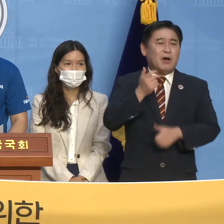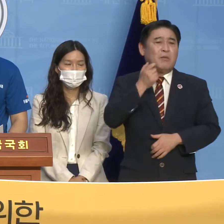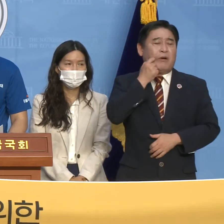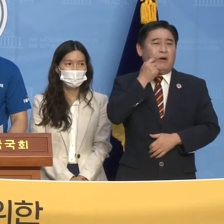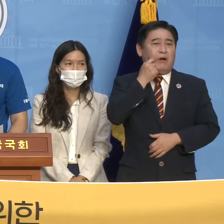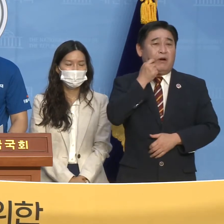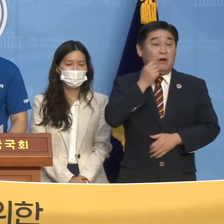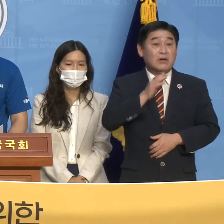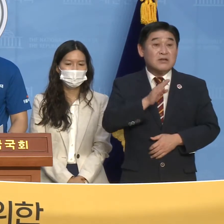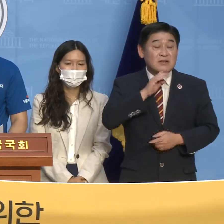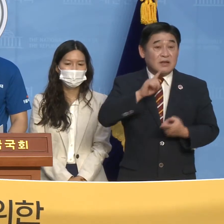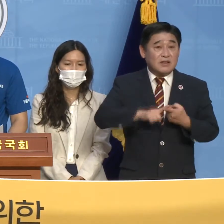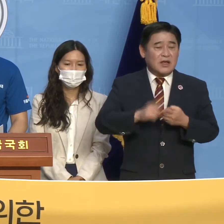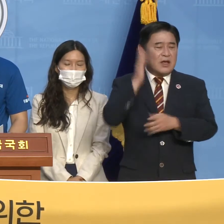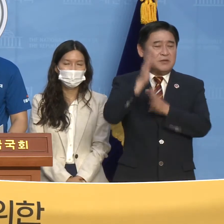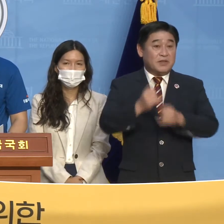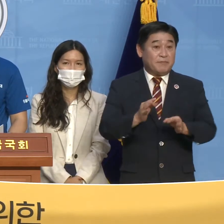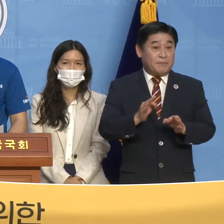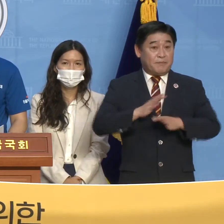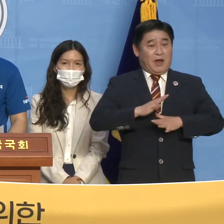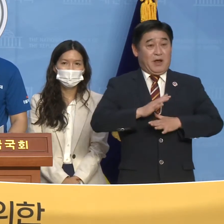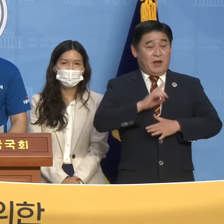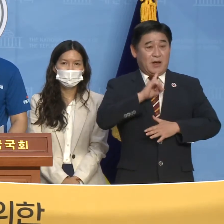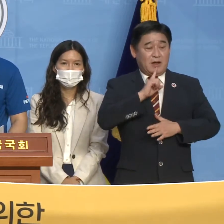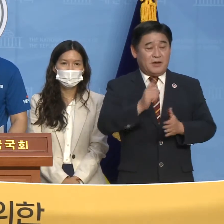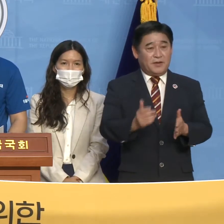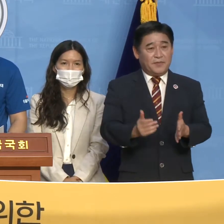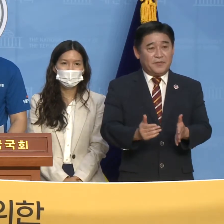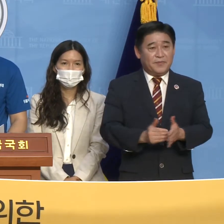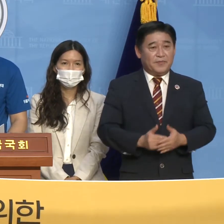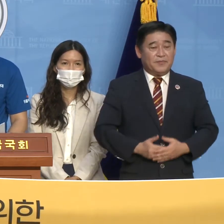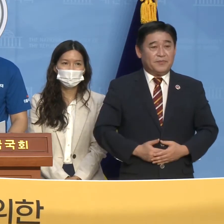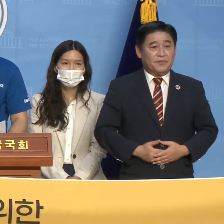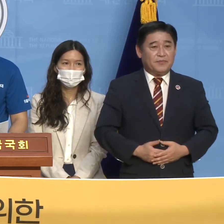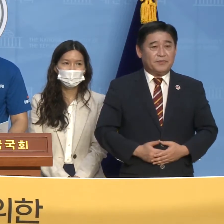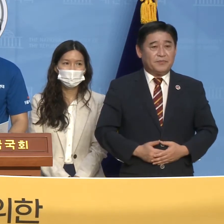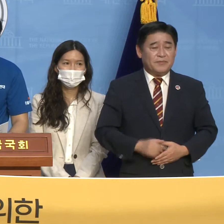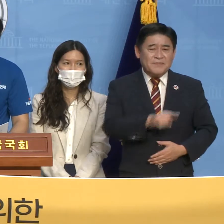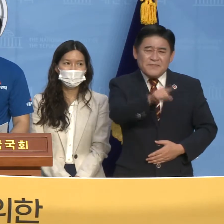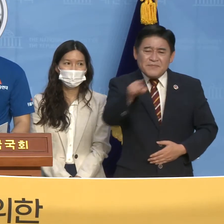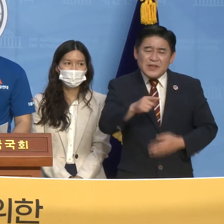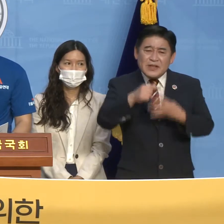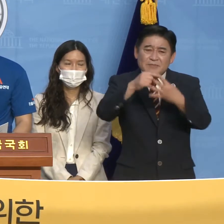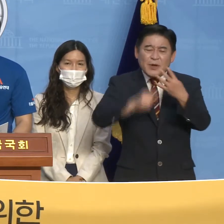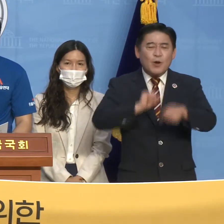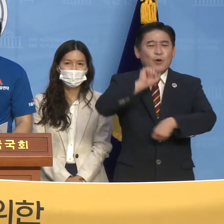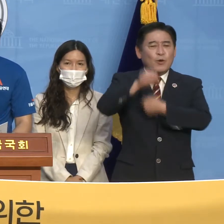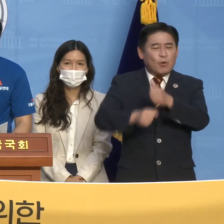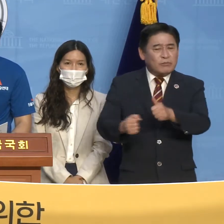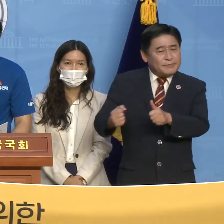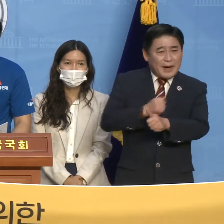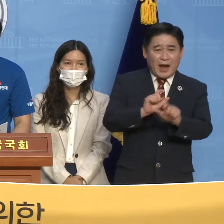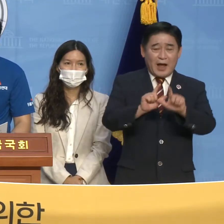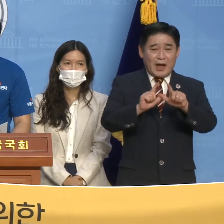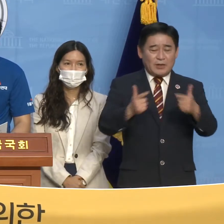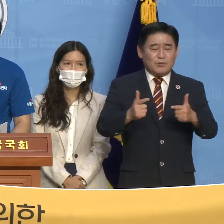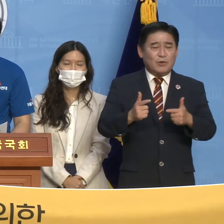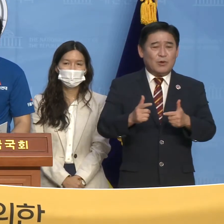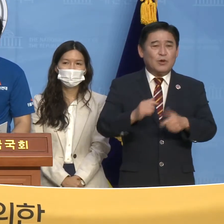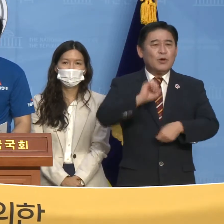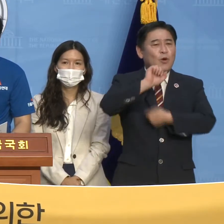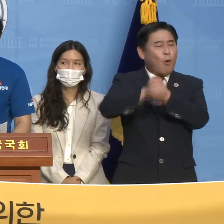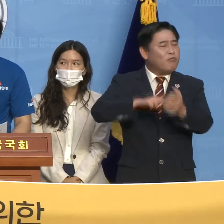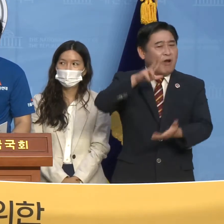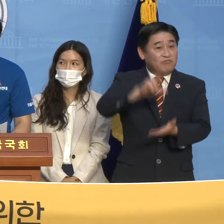사실에 또 한 번 시민들은 놀랄 수밖에 없었습니다. 그들은 해당 프로그램이 동물학대가 아니며 동물에게